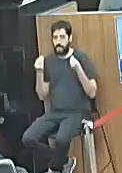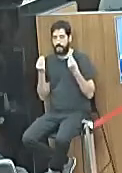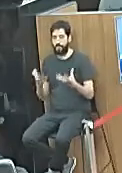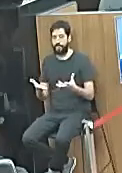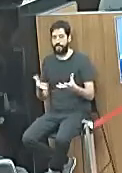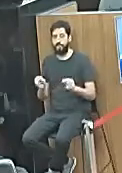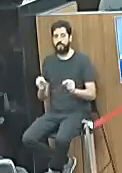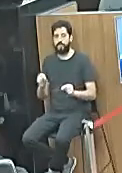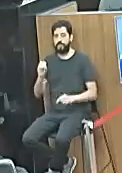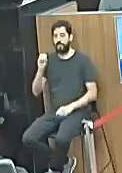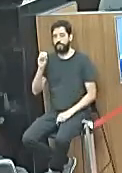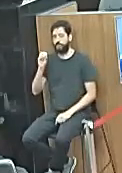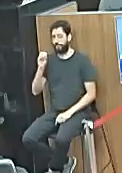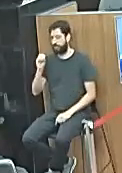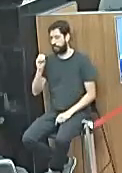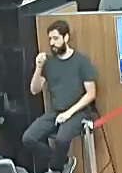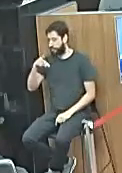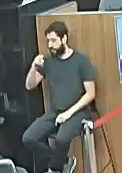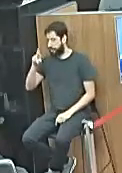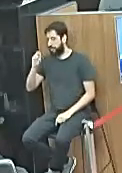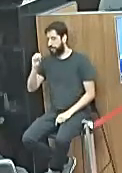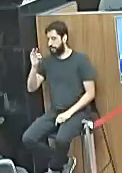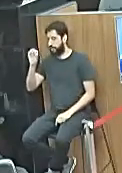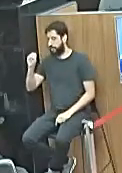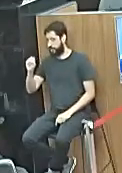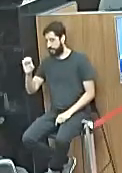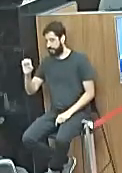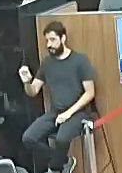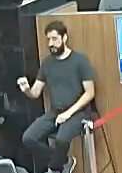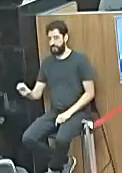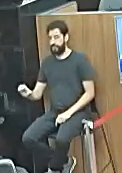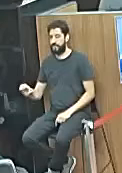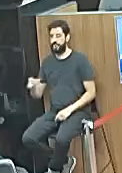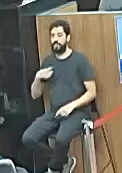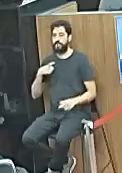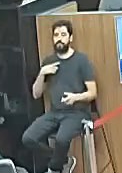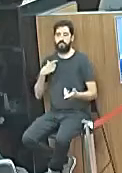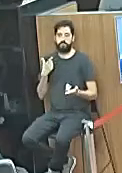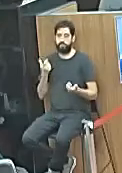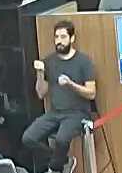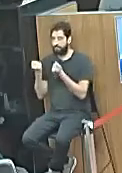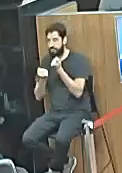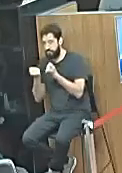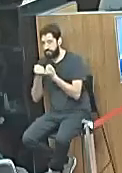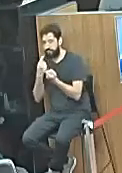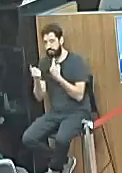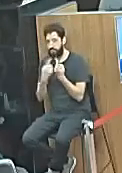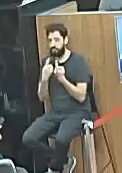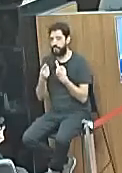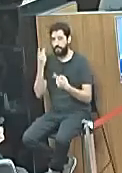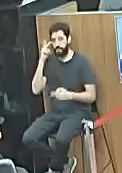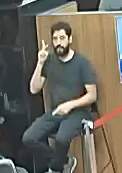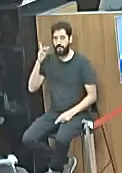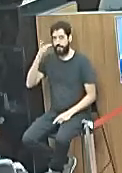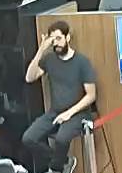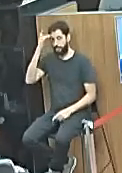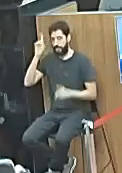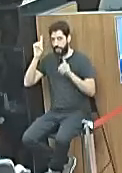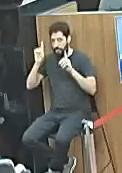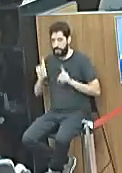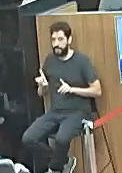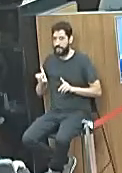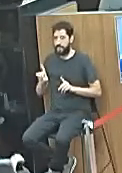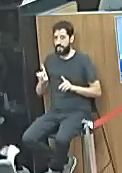órtese prótese e meio auxiliar de locomoção para pessoas com deficiência física visual